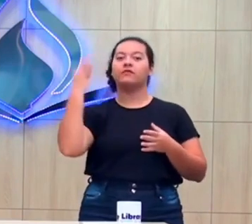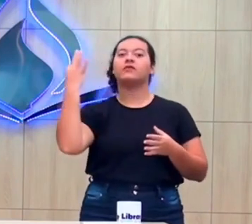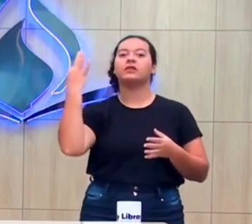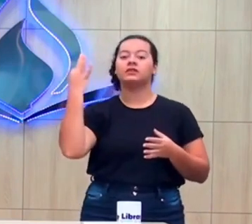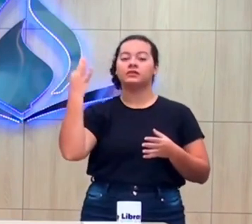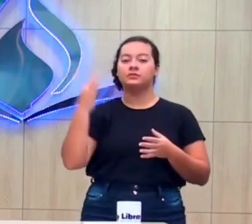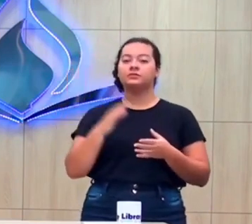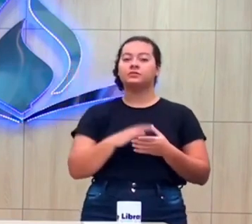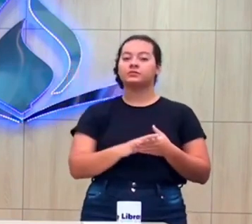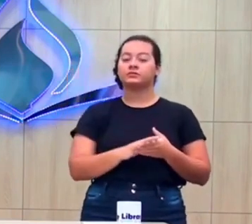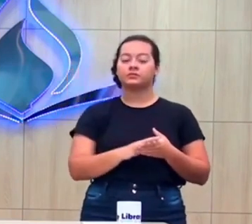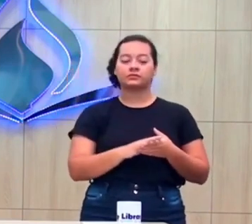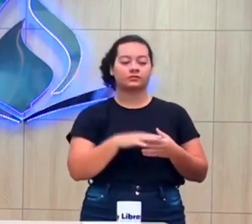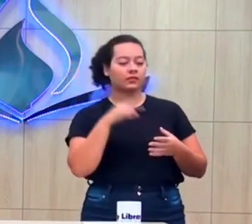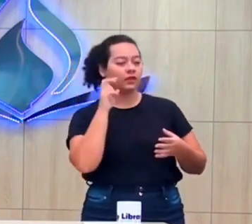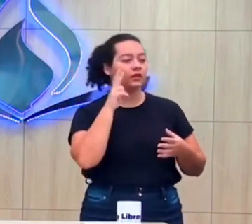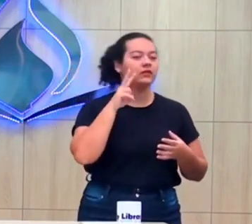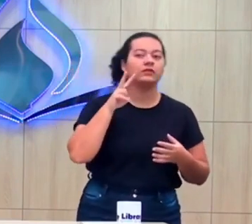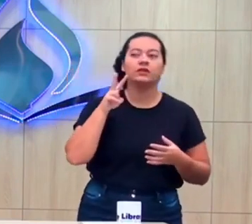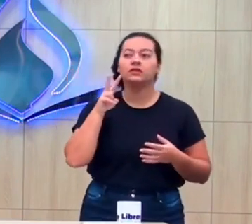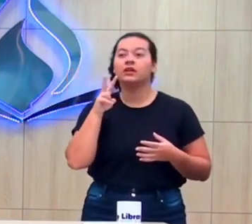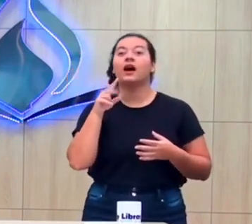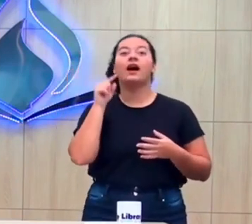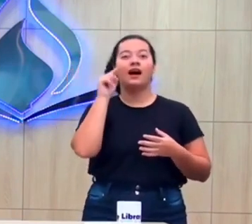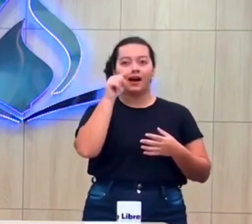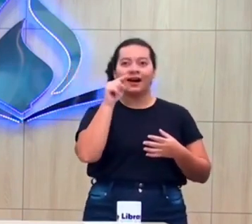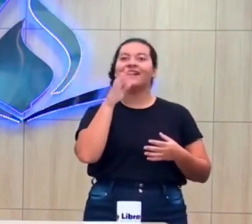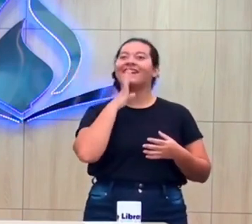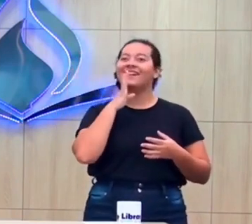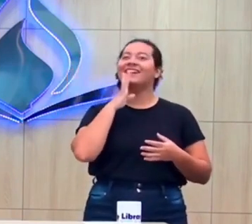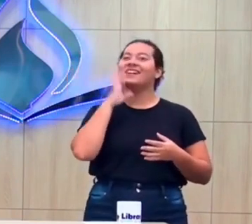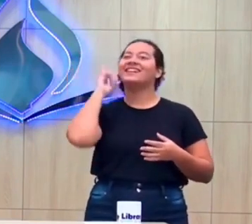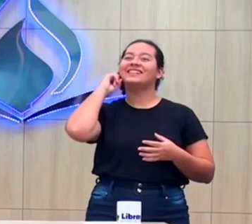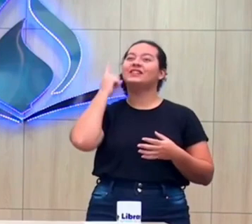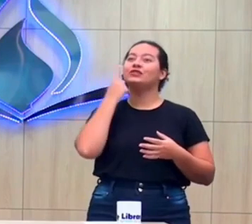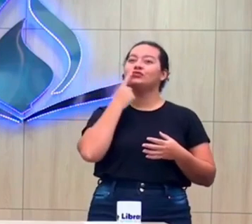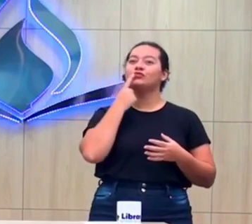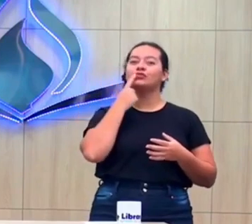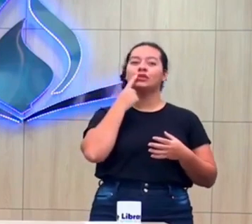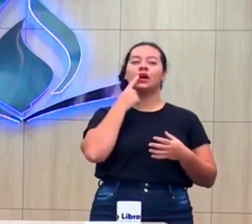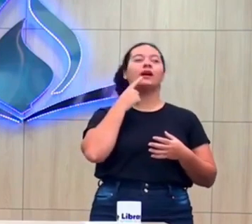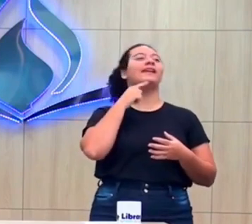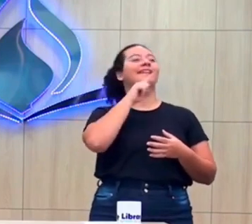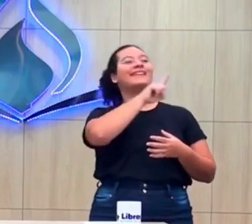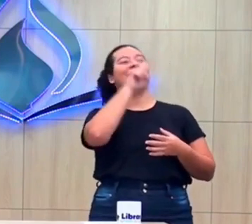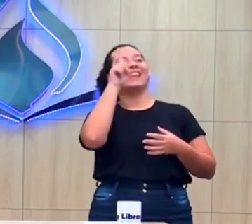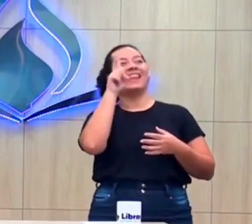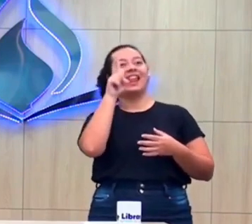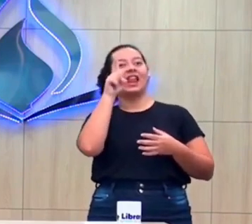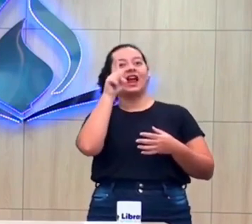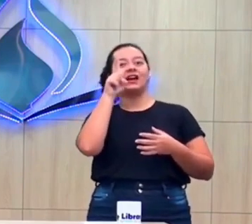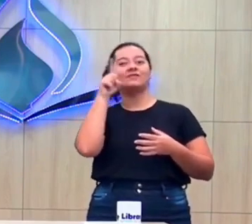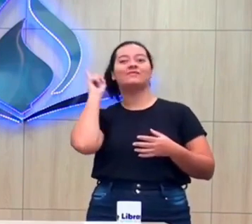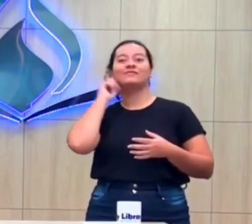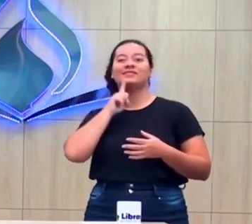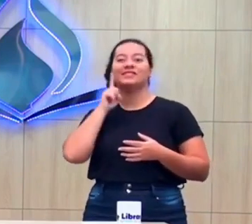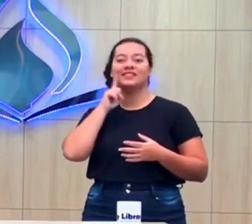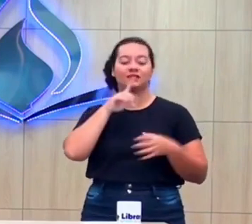a ideia para os Estados Unidos. E ele também